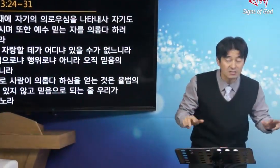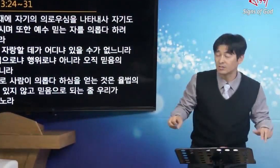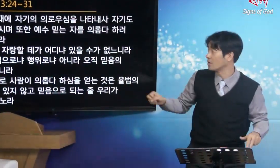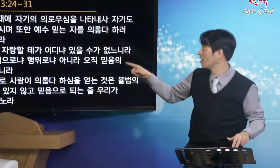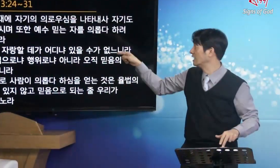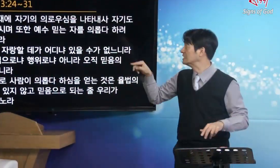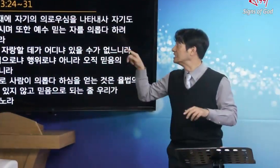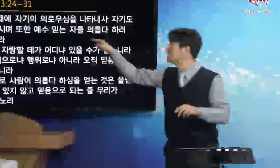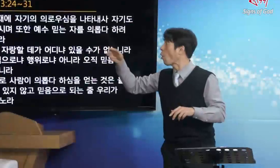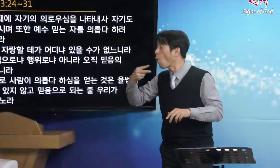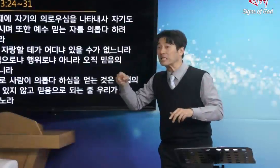이제는